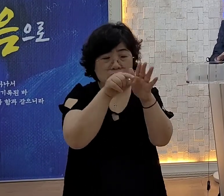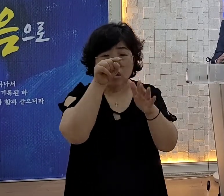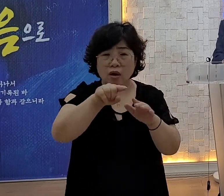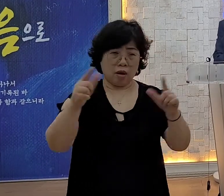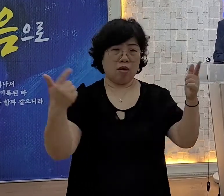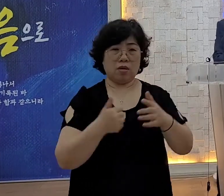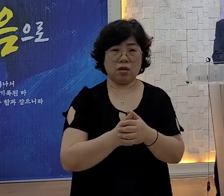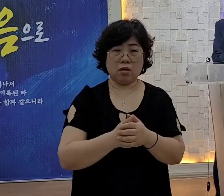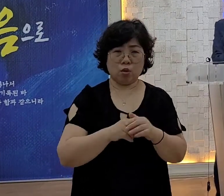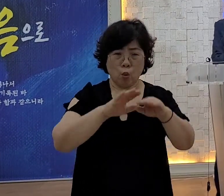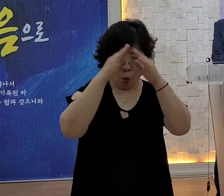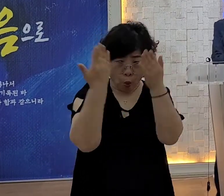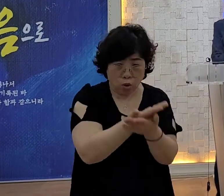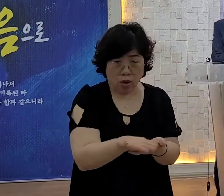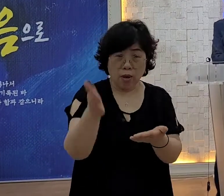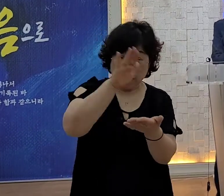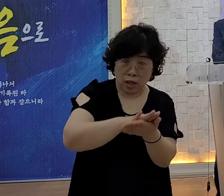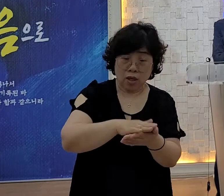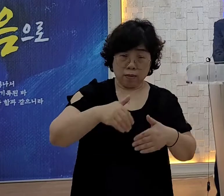완전히 바뀌어요.